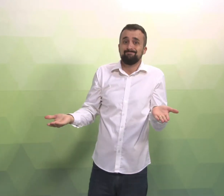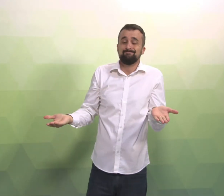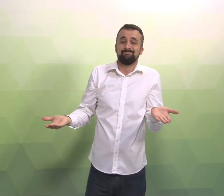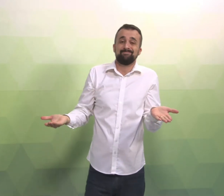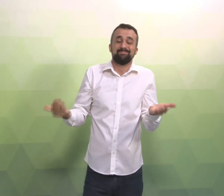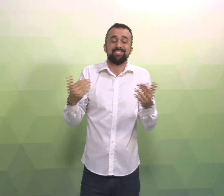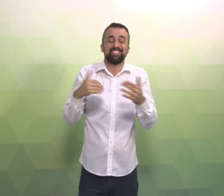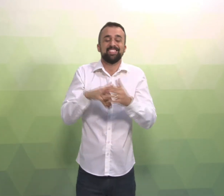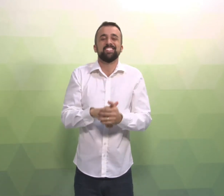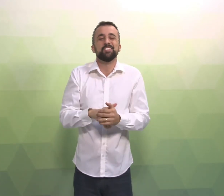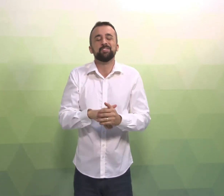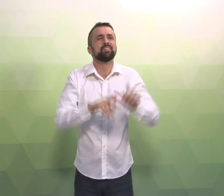Pronto, esse é o conceito.